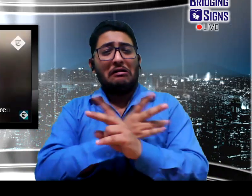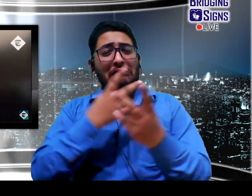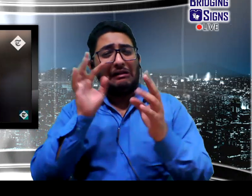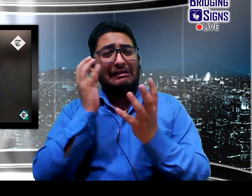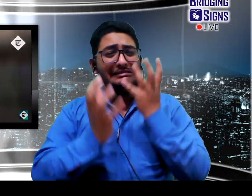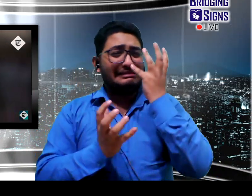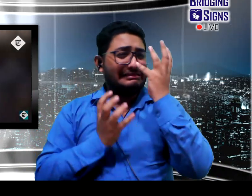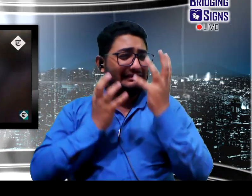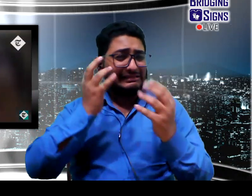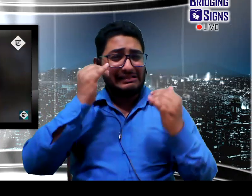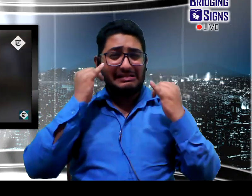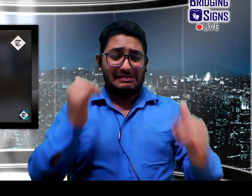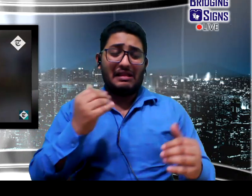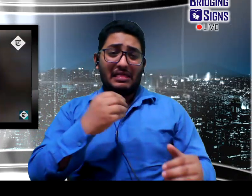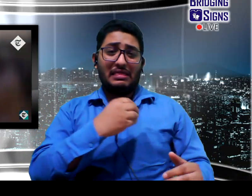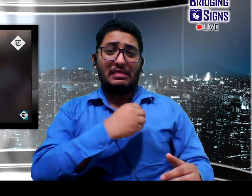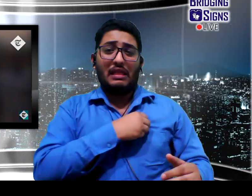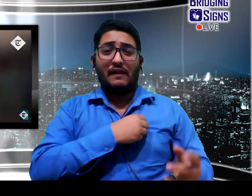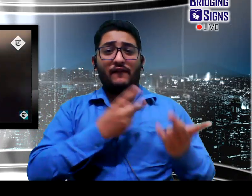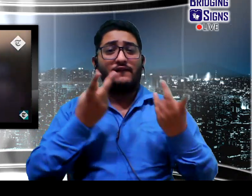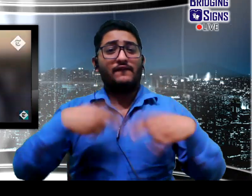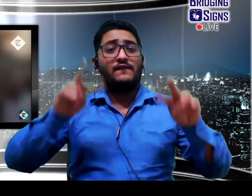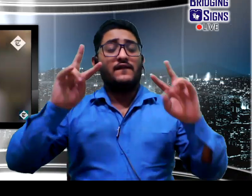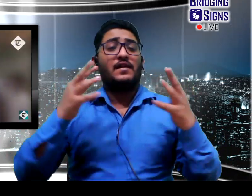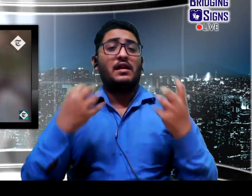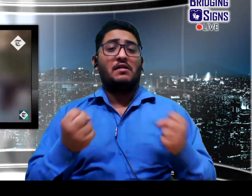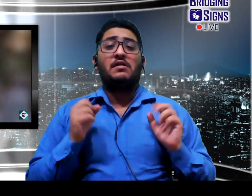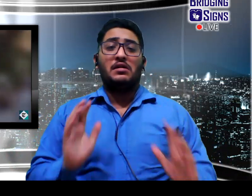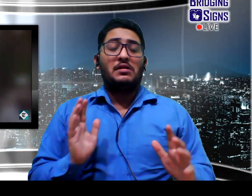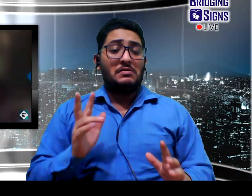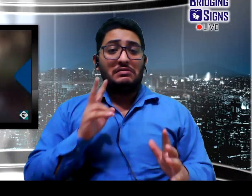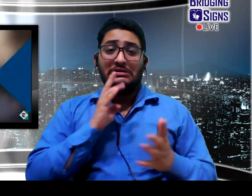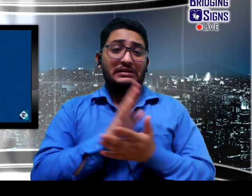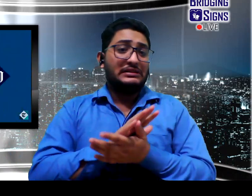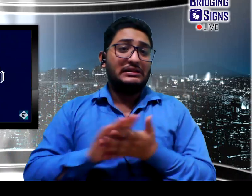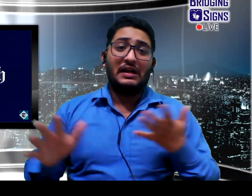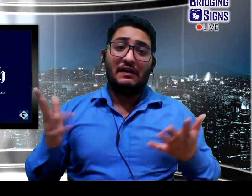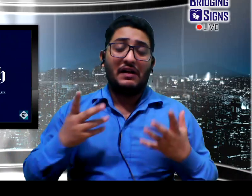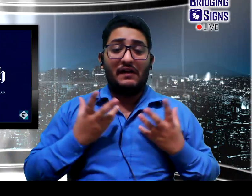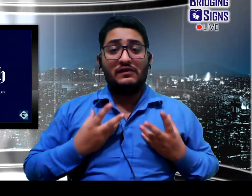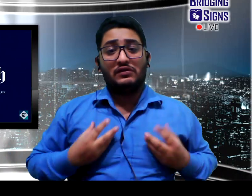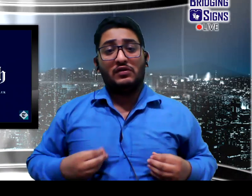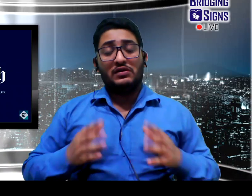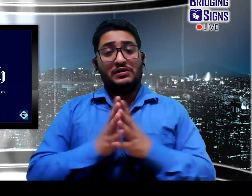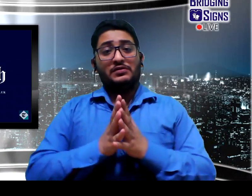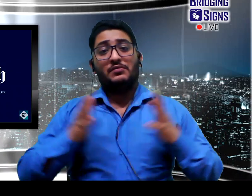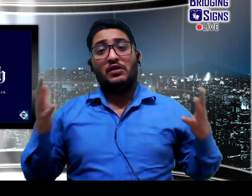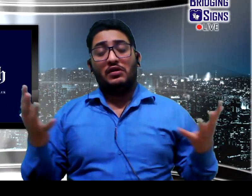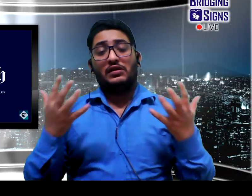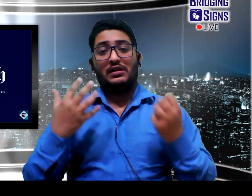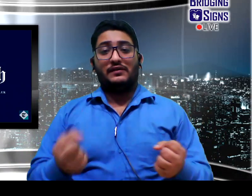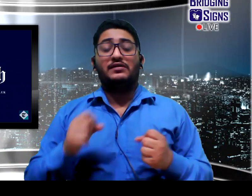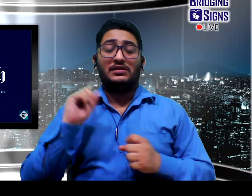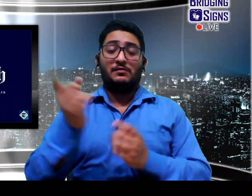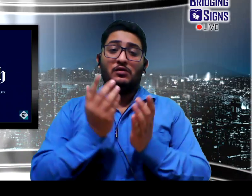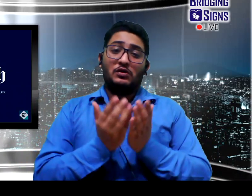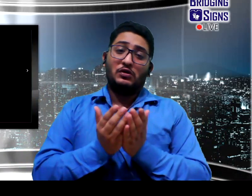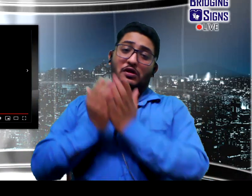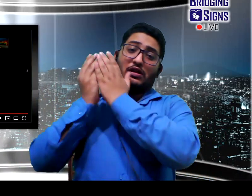जाएंगे। या आवाम परेशान खड़ी है। ये लोग नहीं समझते। ये धमाके करेंगे ये।